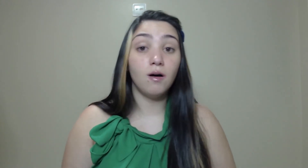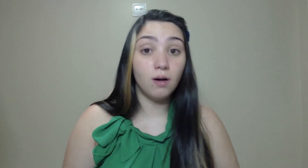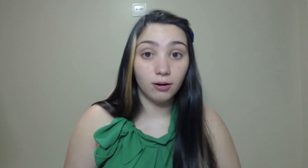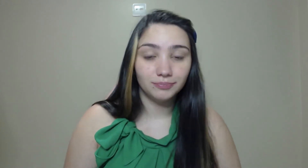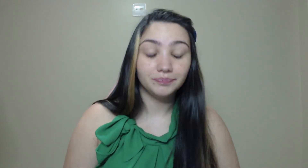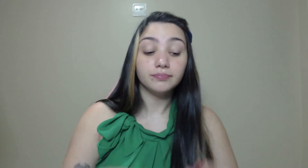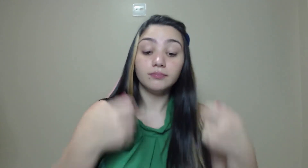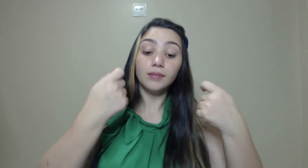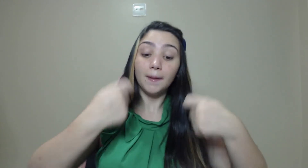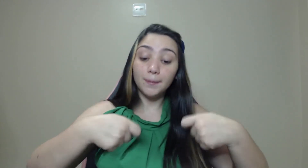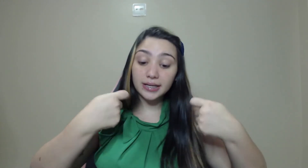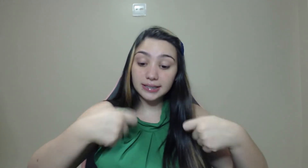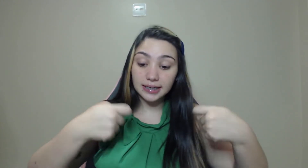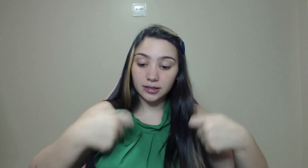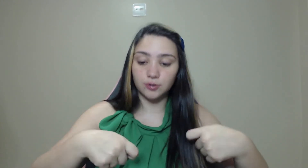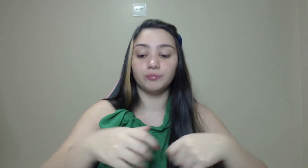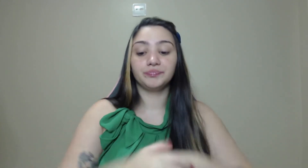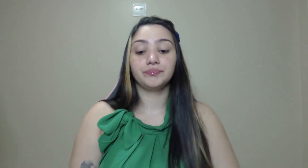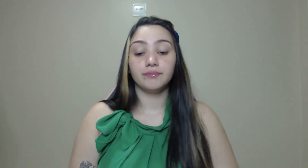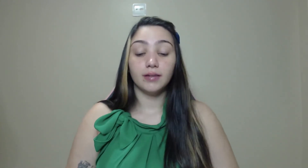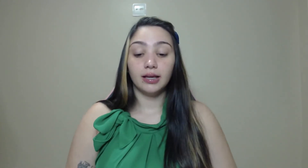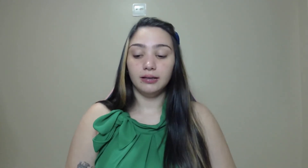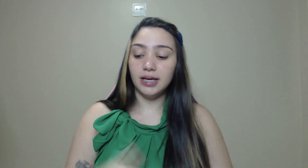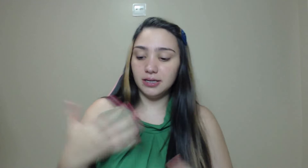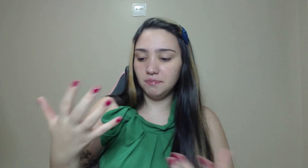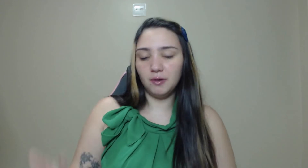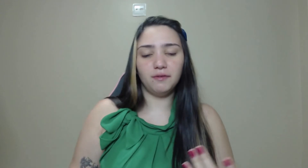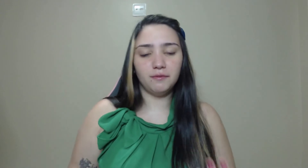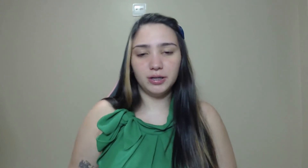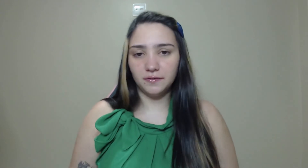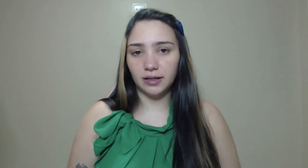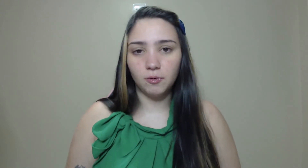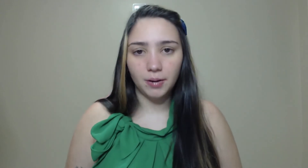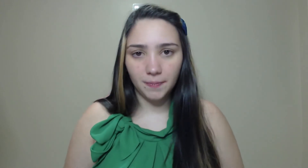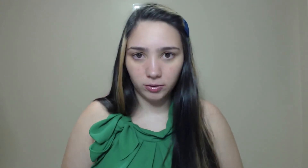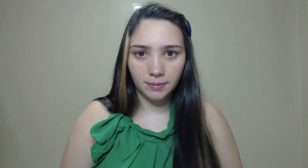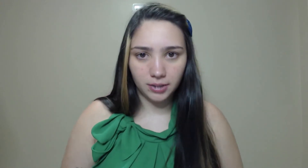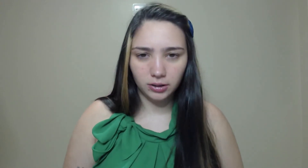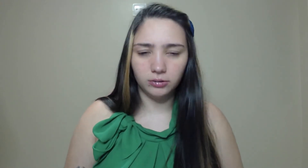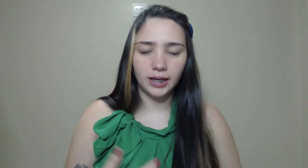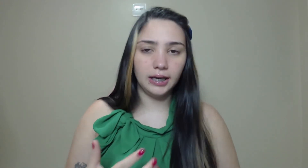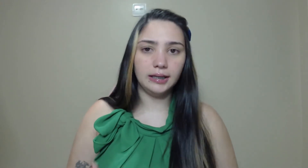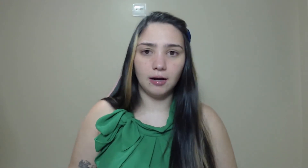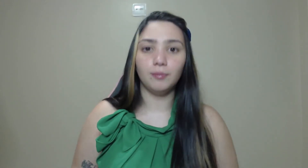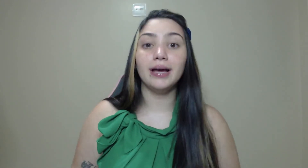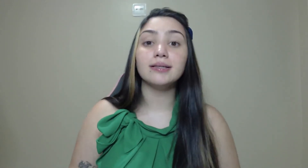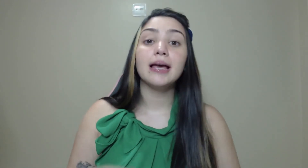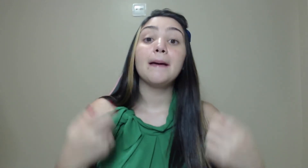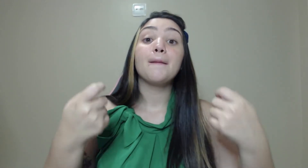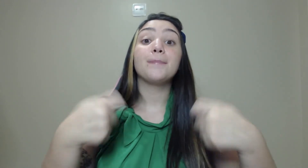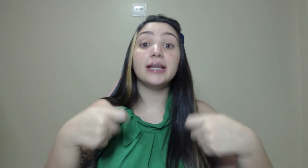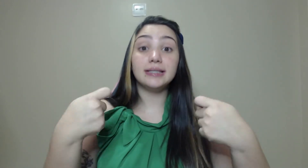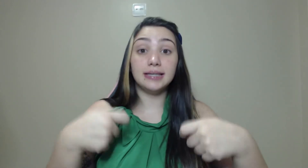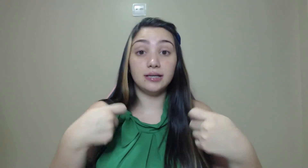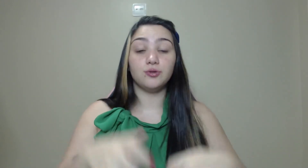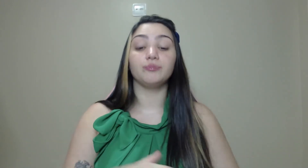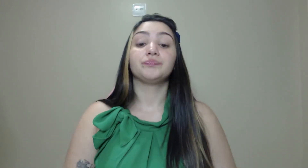ó, preciso. E aí, provavelmente vai estar com papel na mão, né, e tal. Mas, preciso